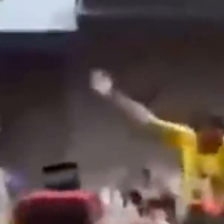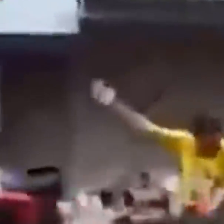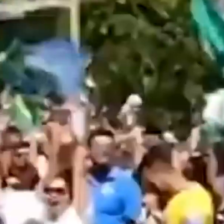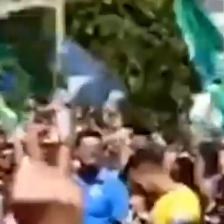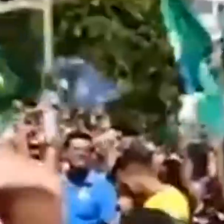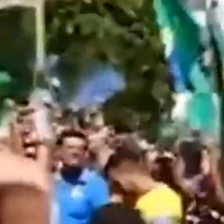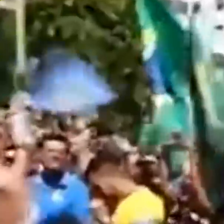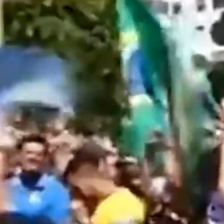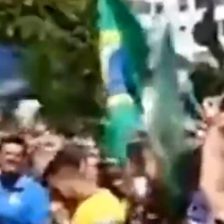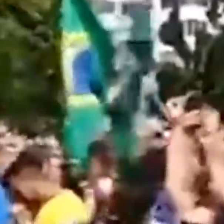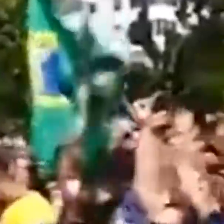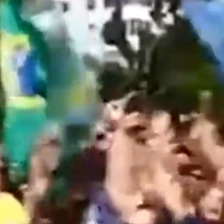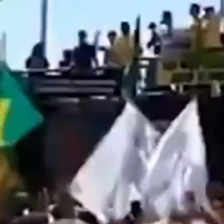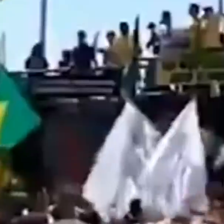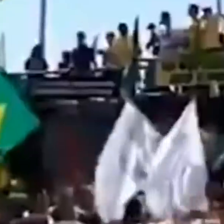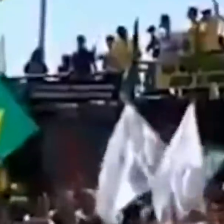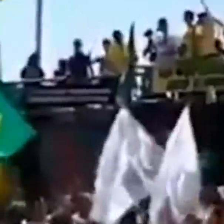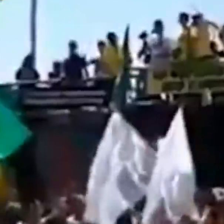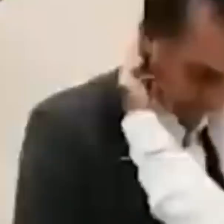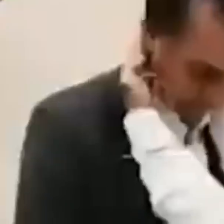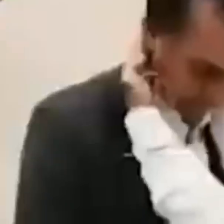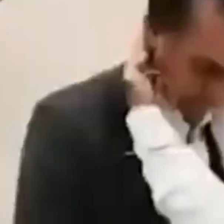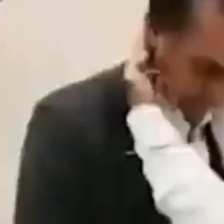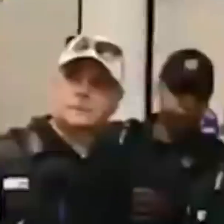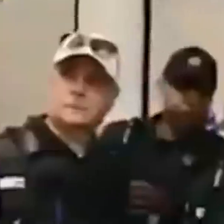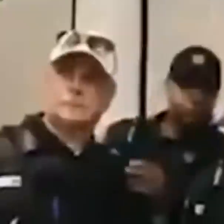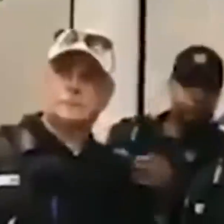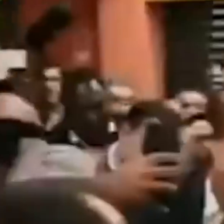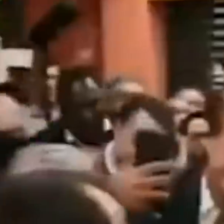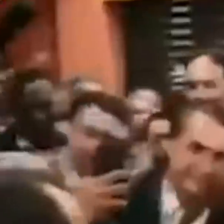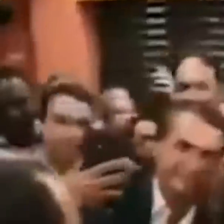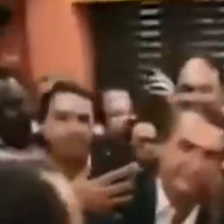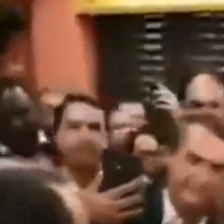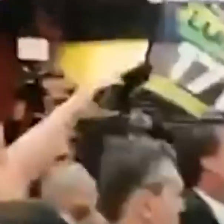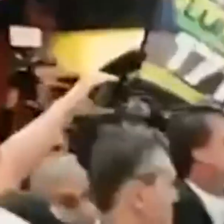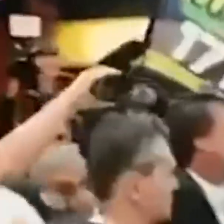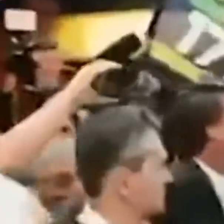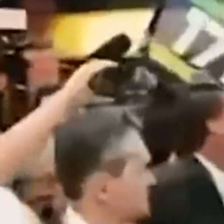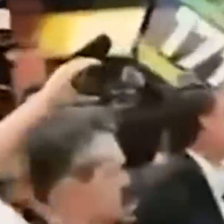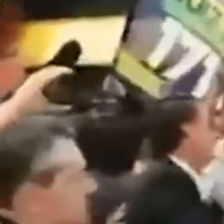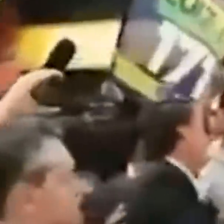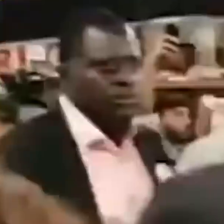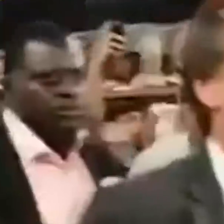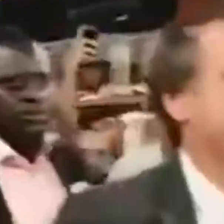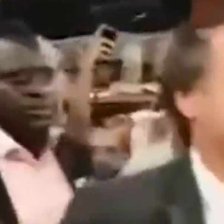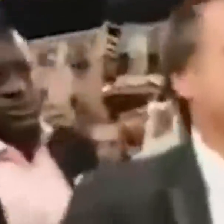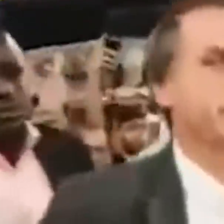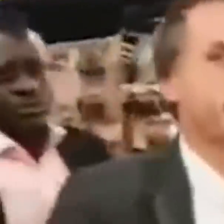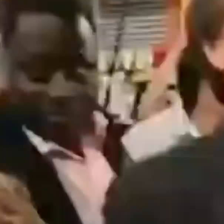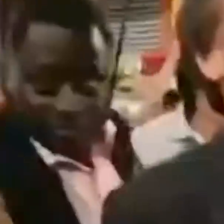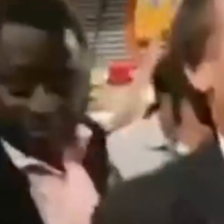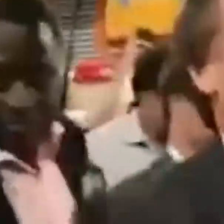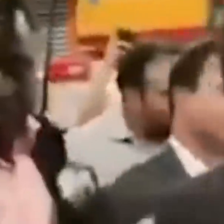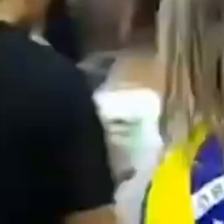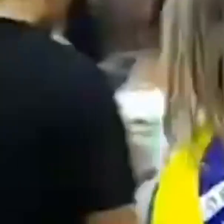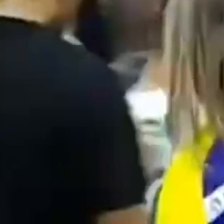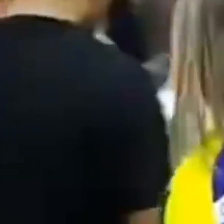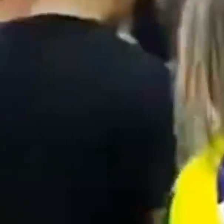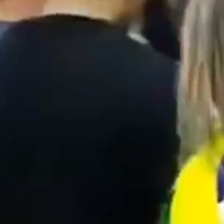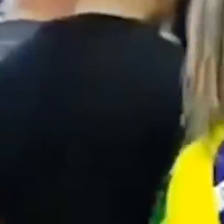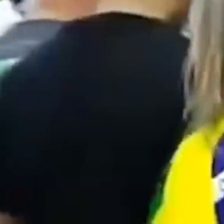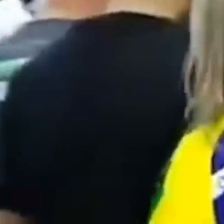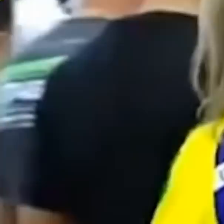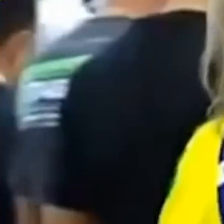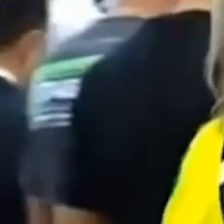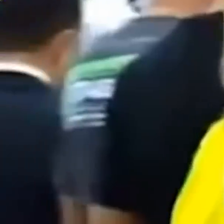o potiguar é Bolsonaro, a criança amazonense é Bolsonaro, azul, branco, amarelo e verde é nossa